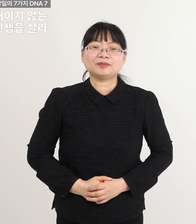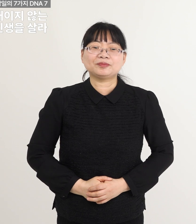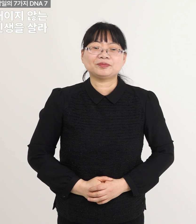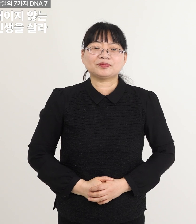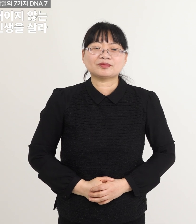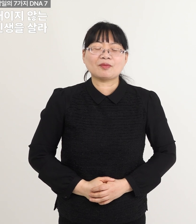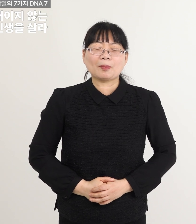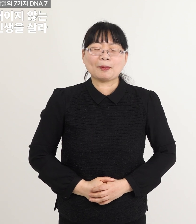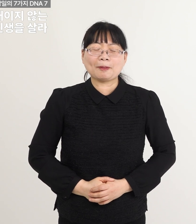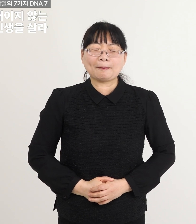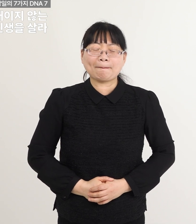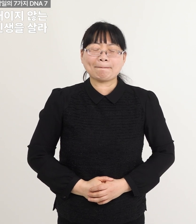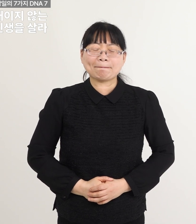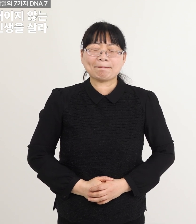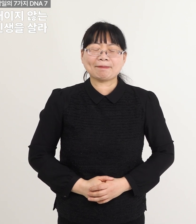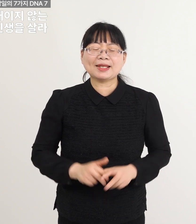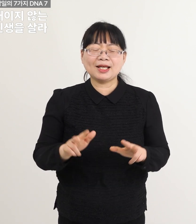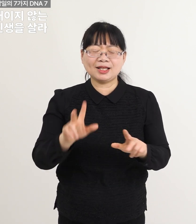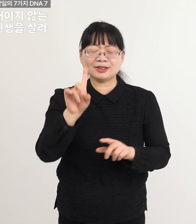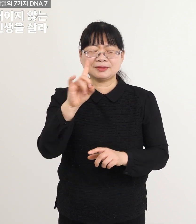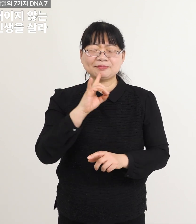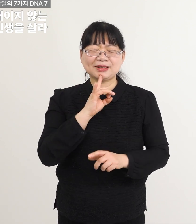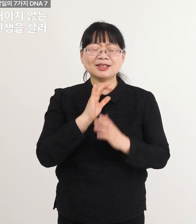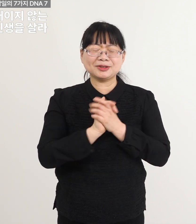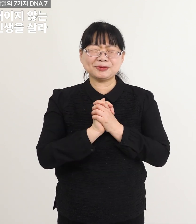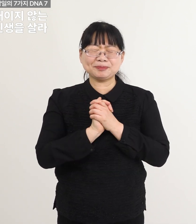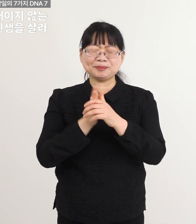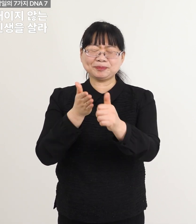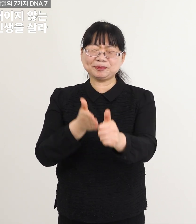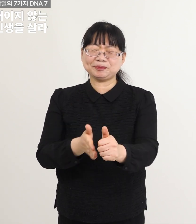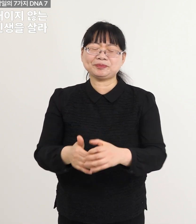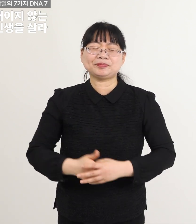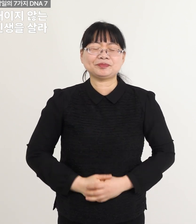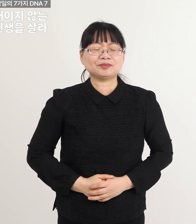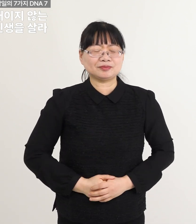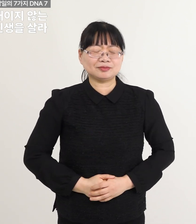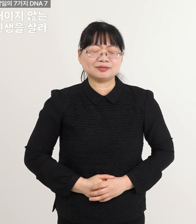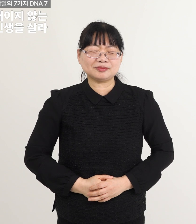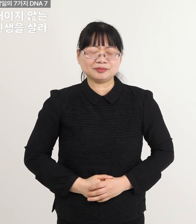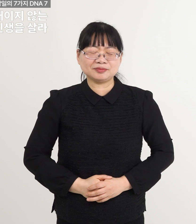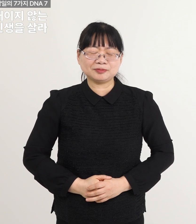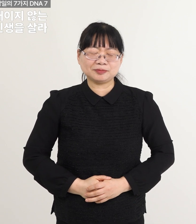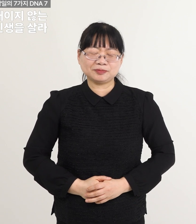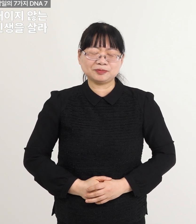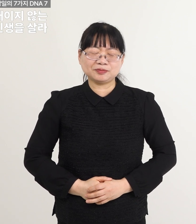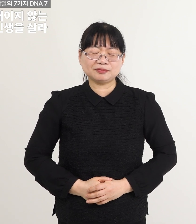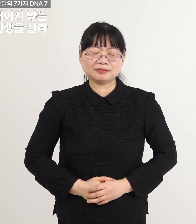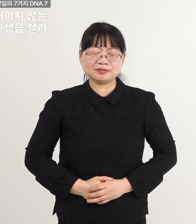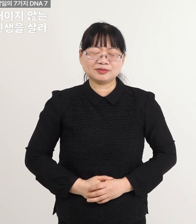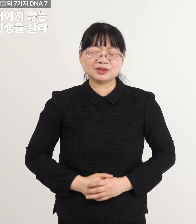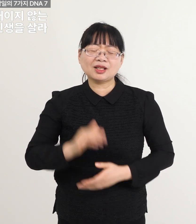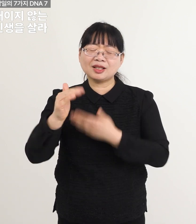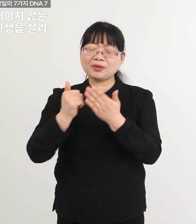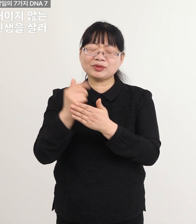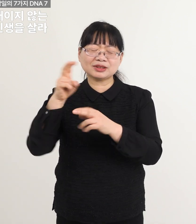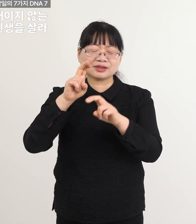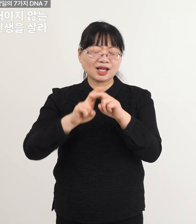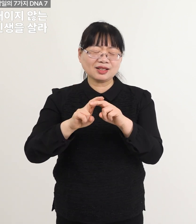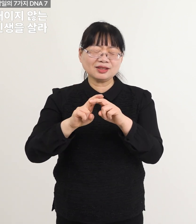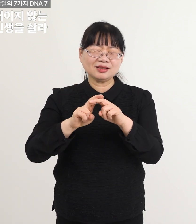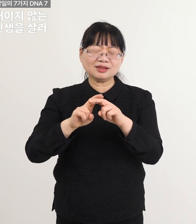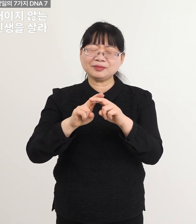우리 이 시간 한 가지만을 기도하십시다. 하나님, 나를 어느 자리에 세우시든 어느